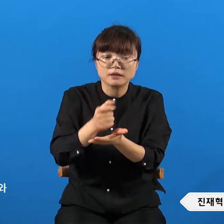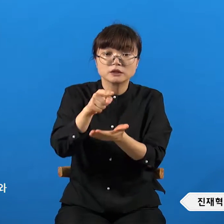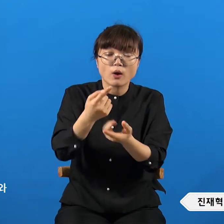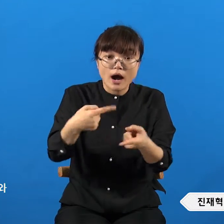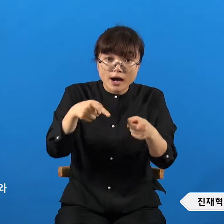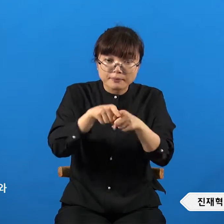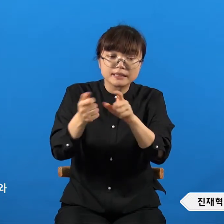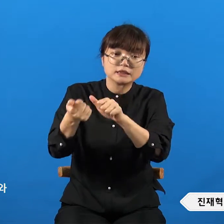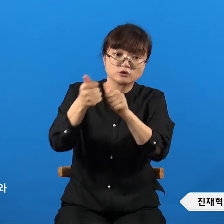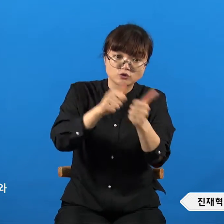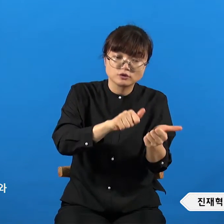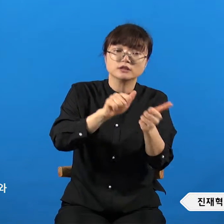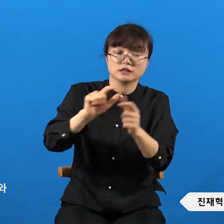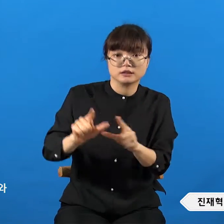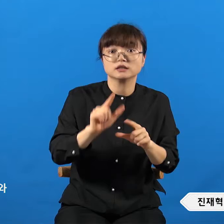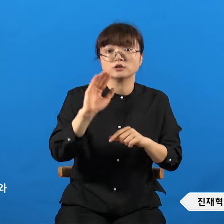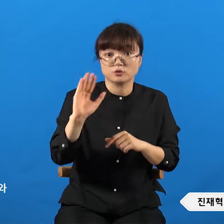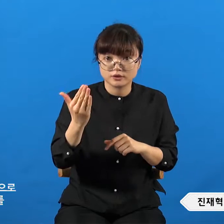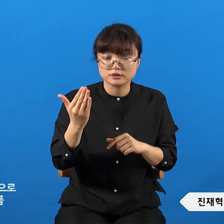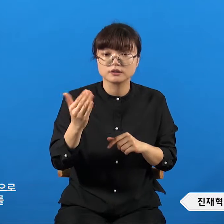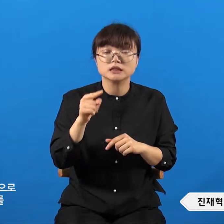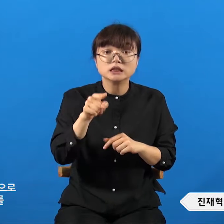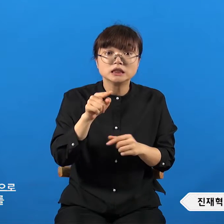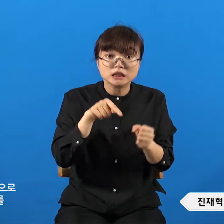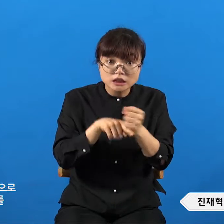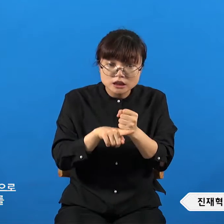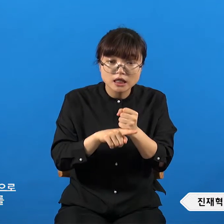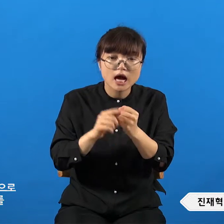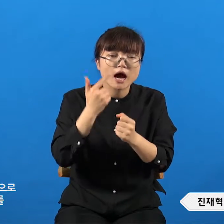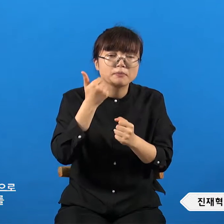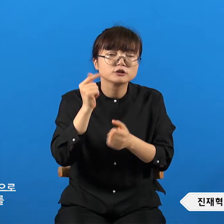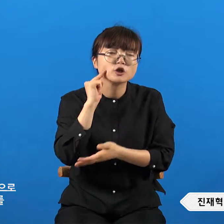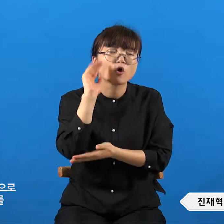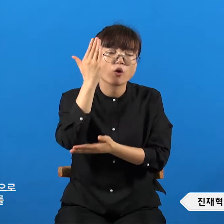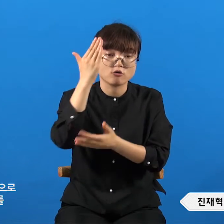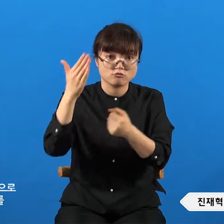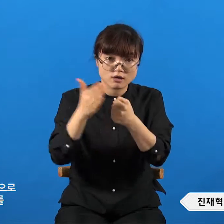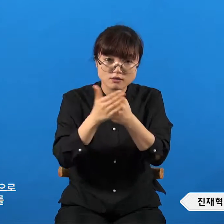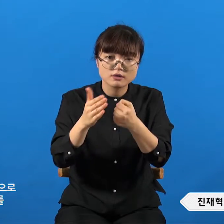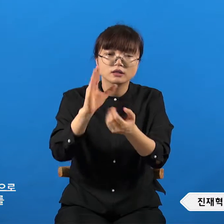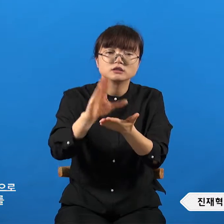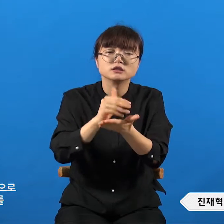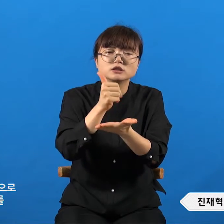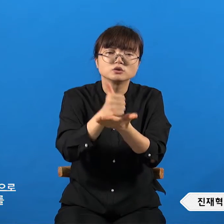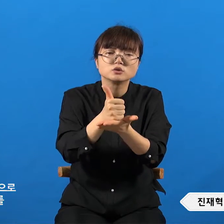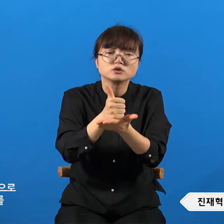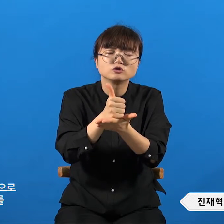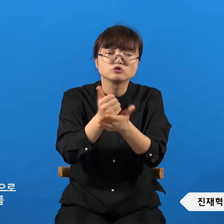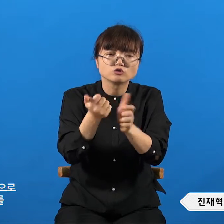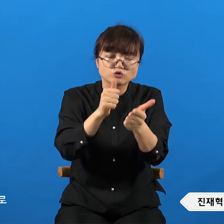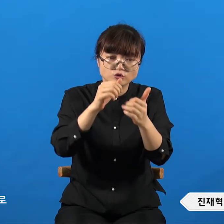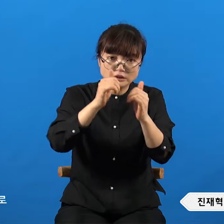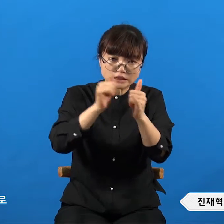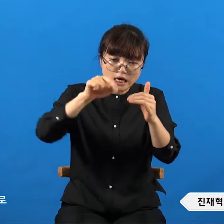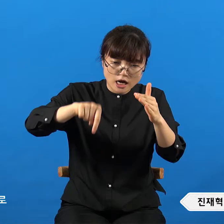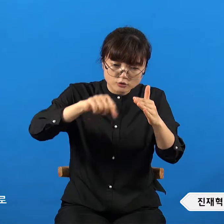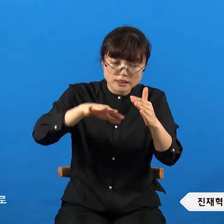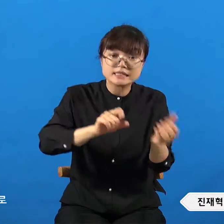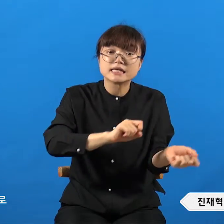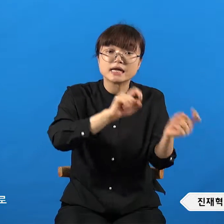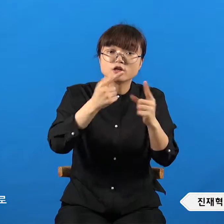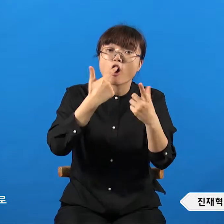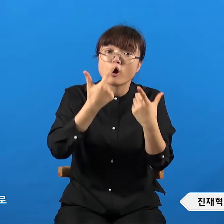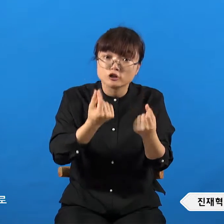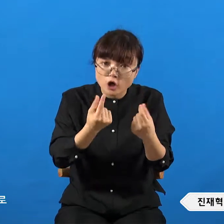함께 장사되었나니 이는 아버지의 영광으로 말미암아 그리스도를 죽은 자 가운데서